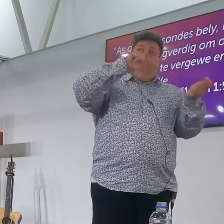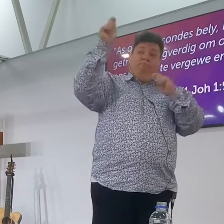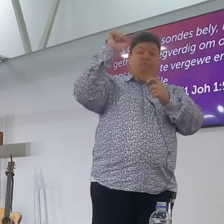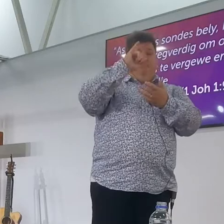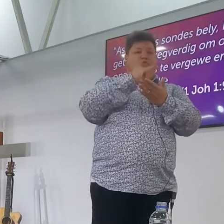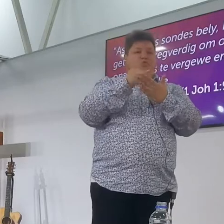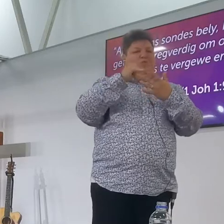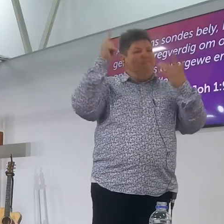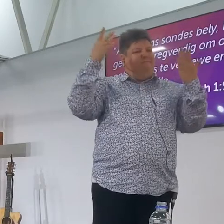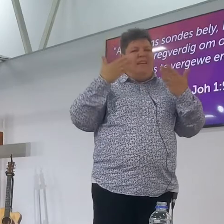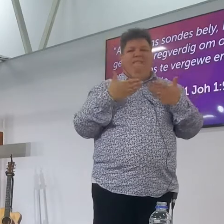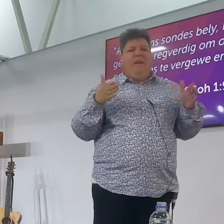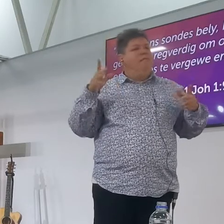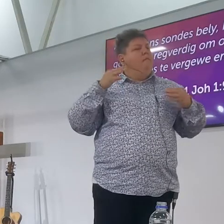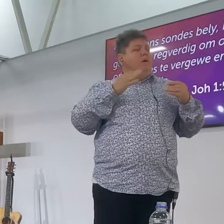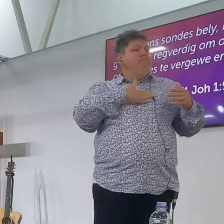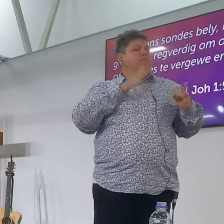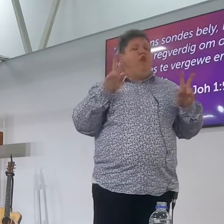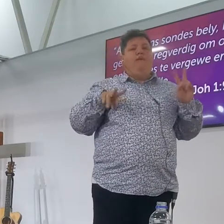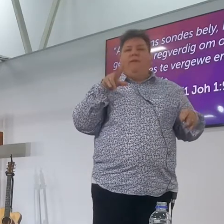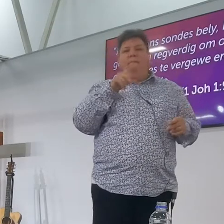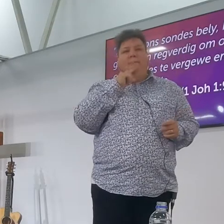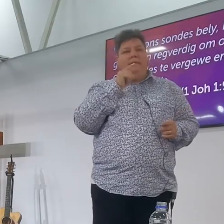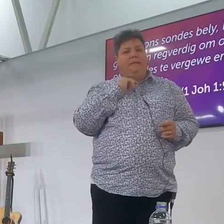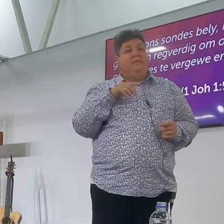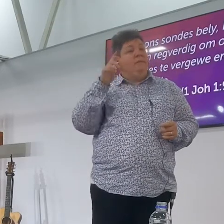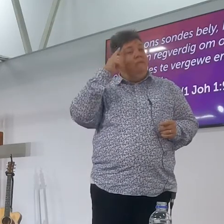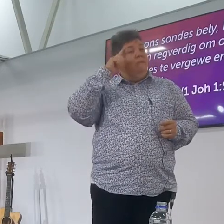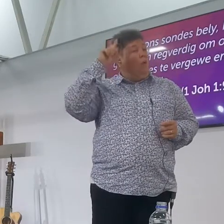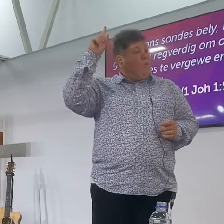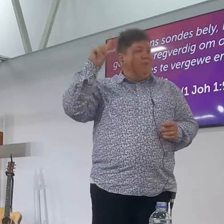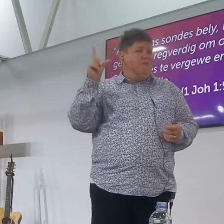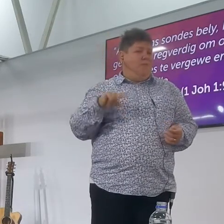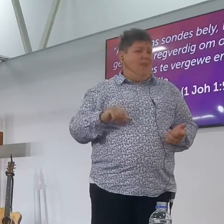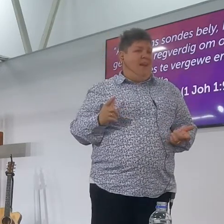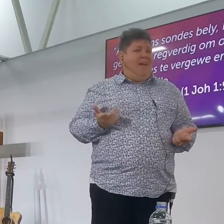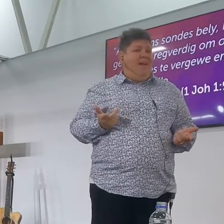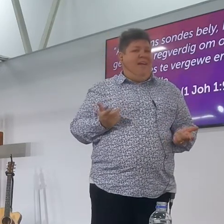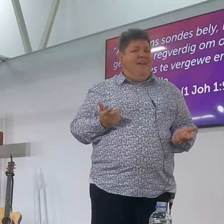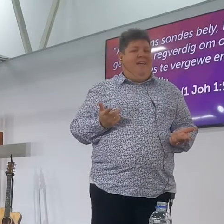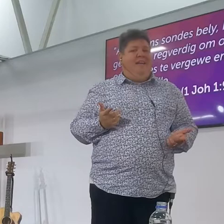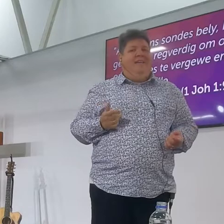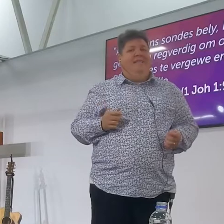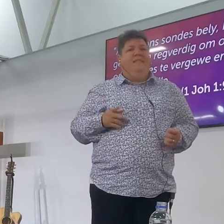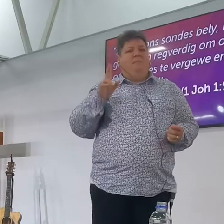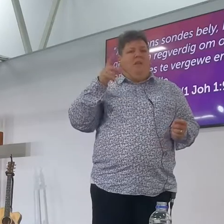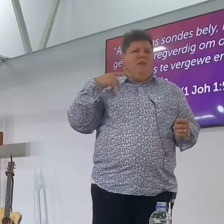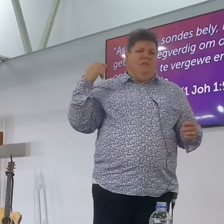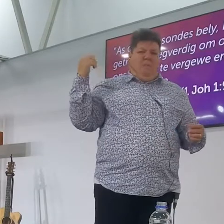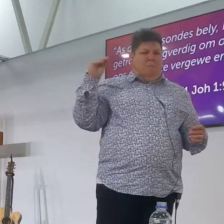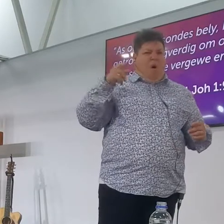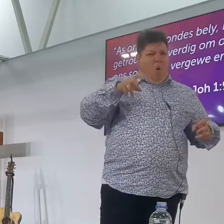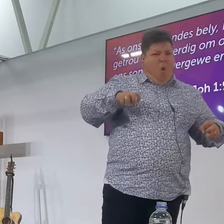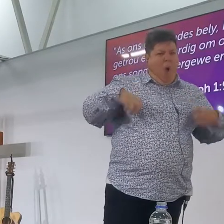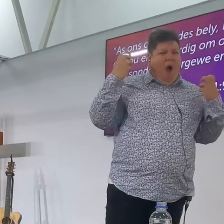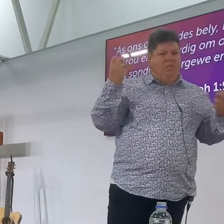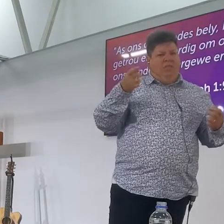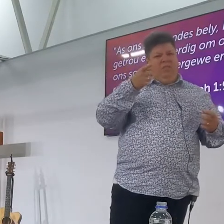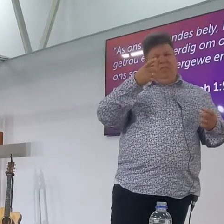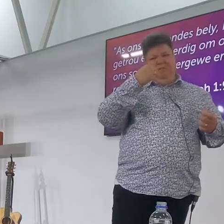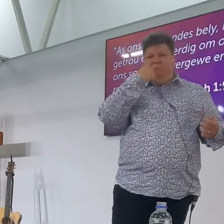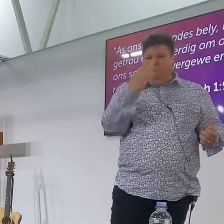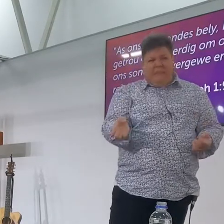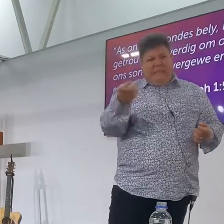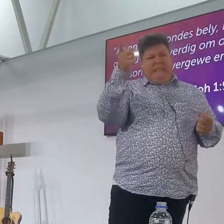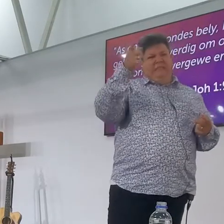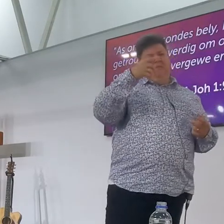sal dit vergewe. Hy maak ons nie. En weet julle wat wonderlik van die Here is dat daar kan ek oortree teenoor jou. Ek het jou daar kwaad gemaak en dalk op jou tone getrap. Mense sê